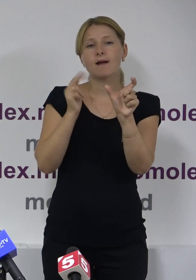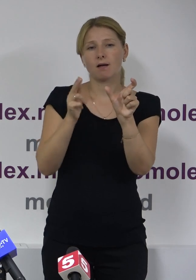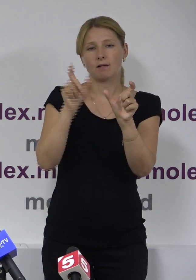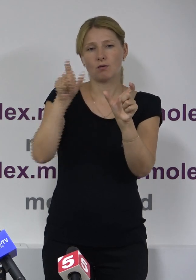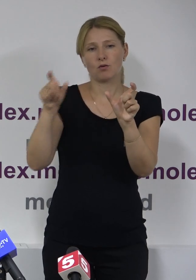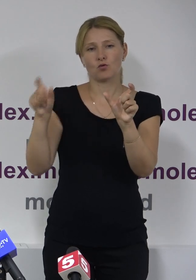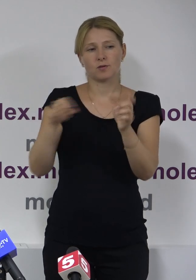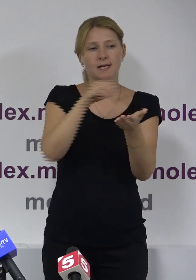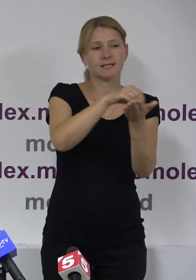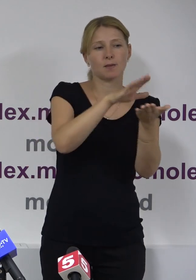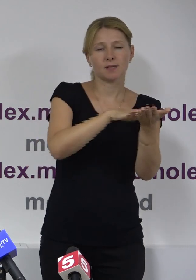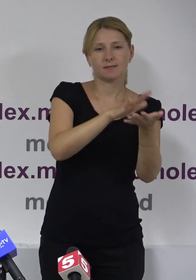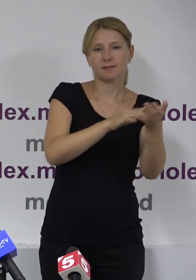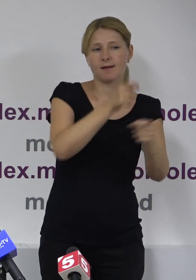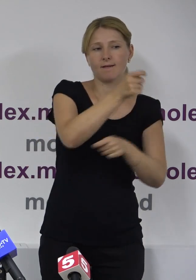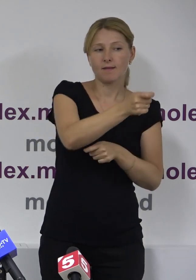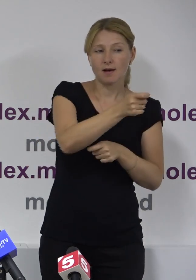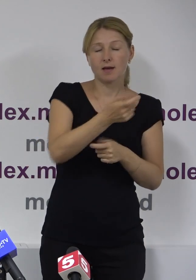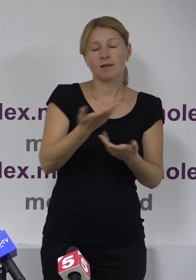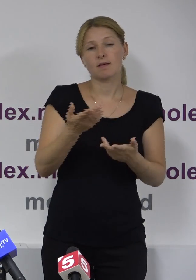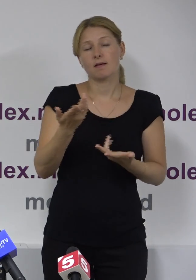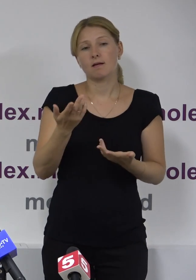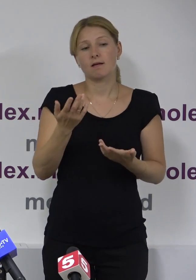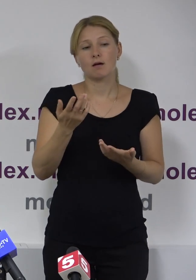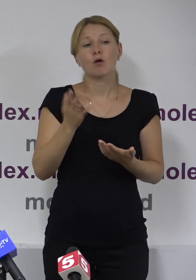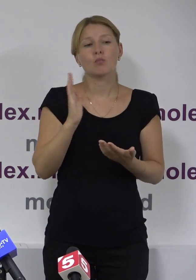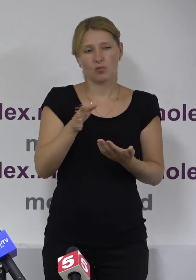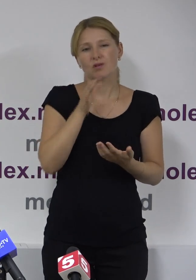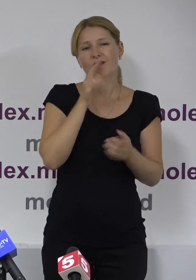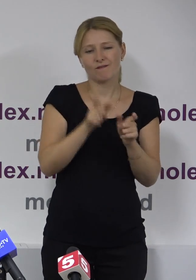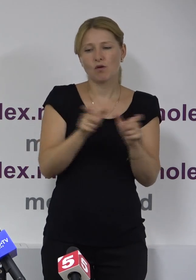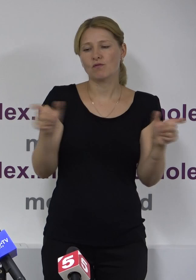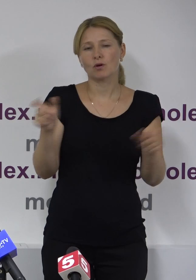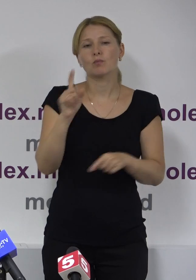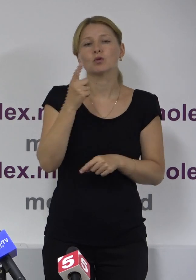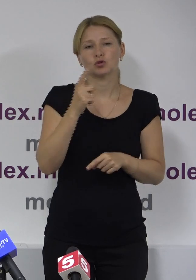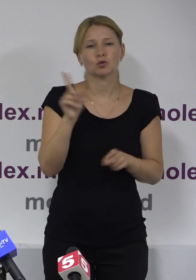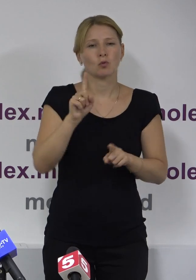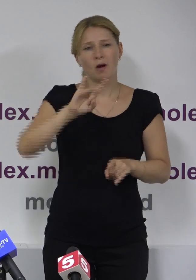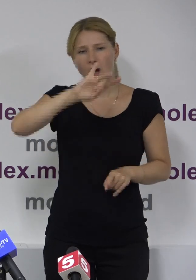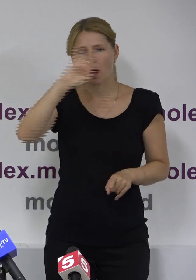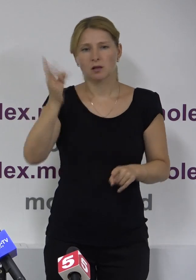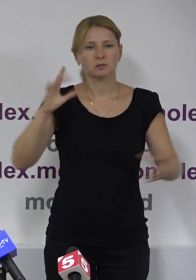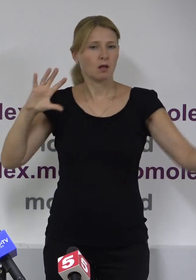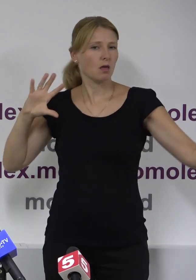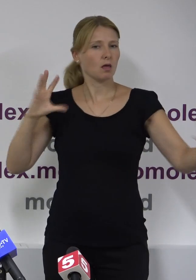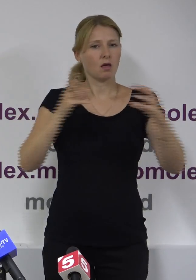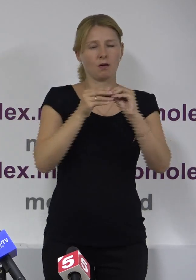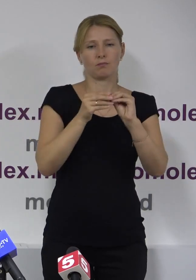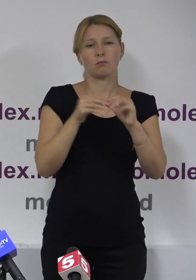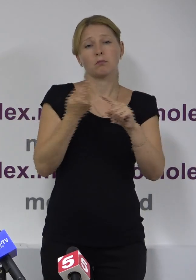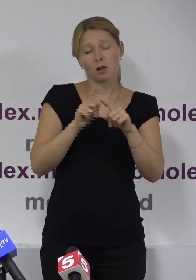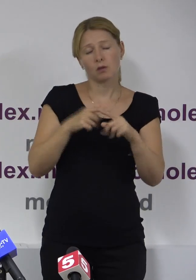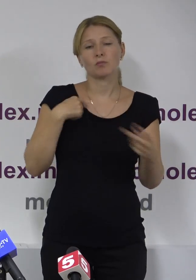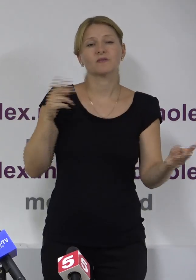electorali, respectiv fiind o perioadă mai lungă, am decis să fie doar un singur raport pentru întreaga perioadă, de asta ne vom